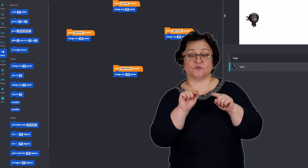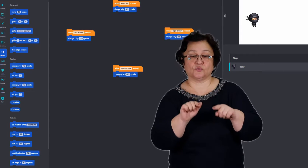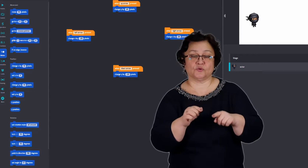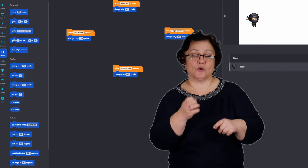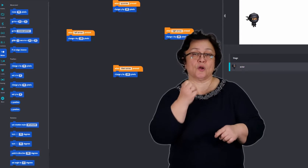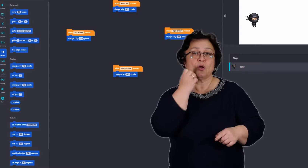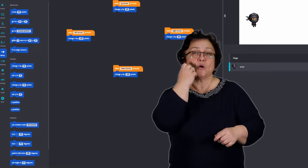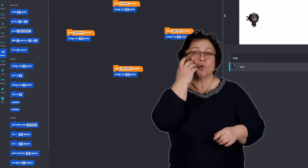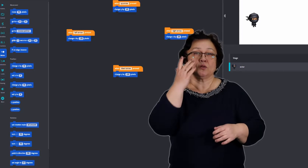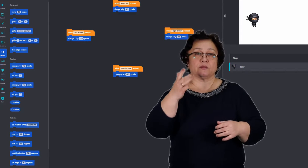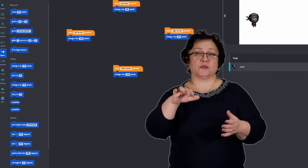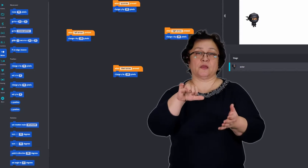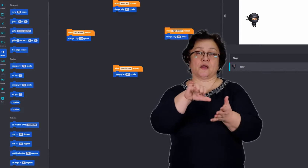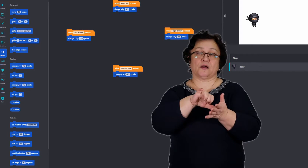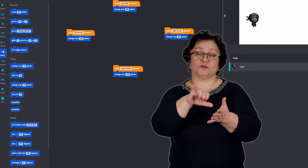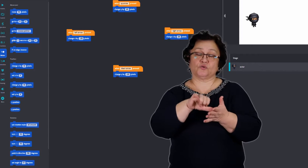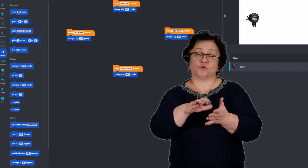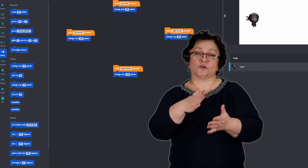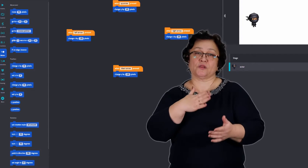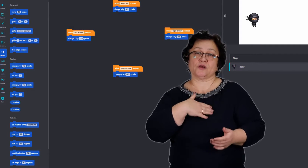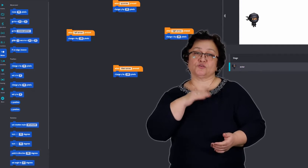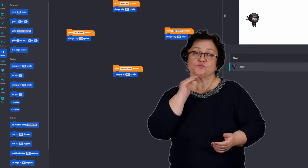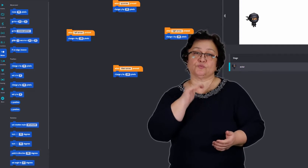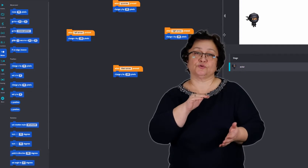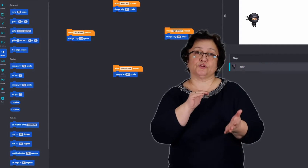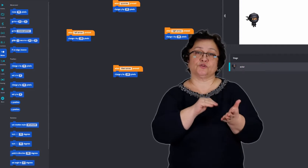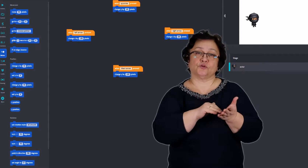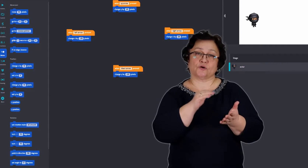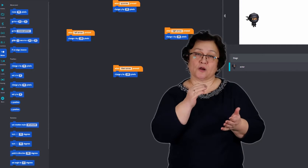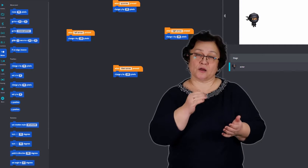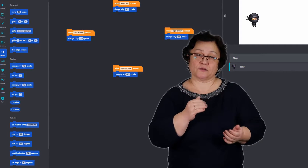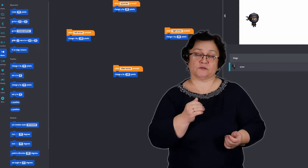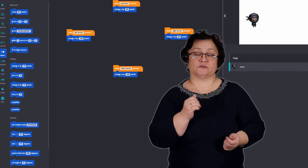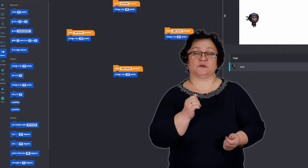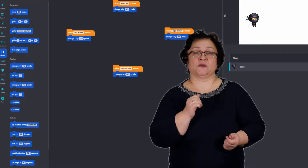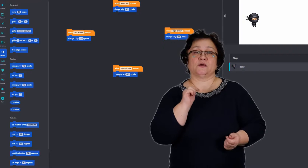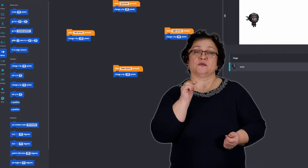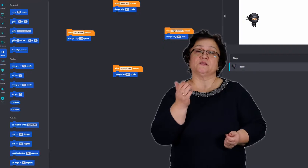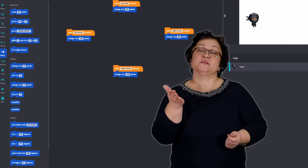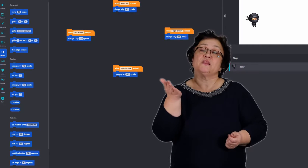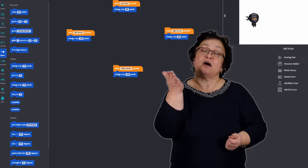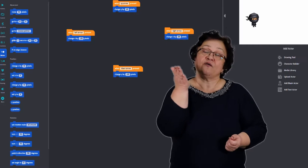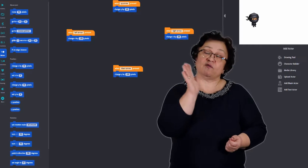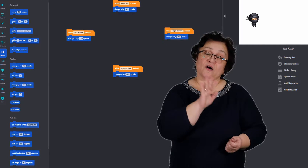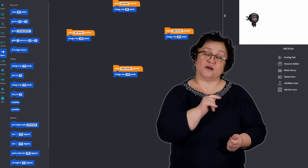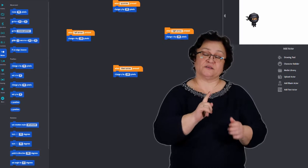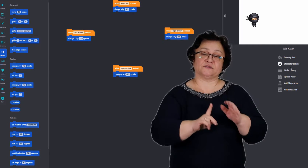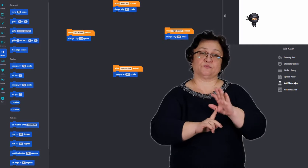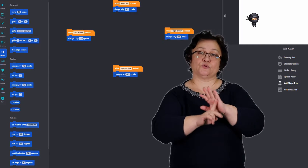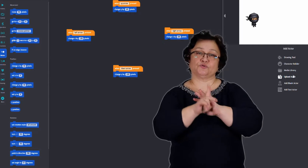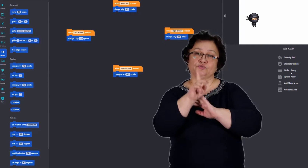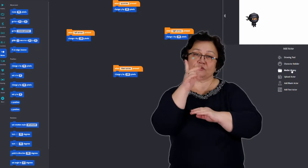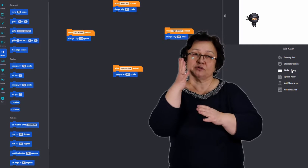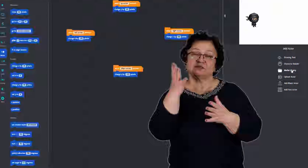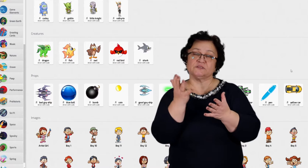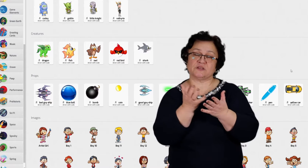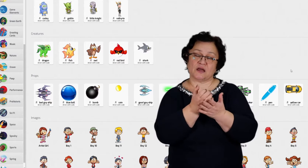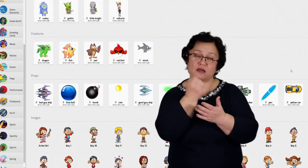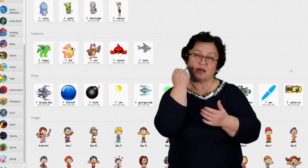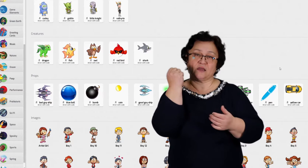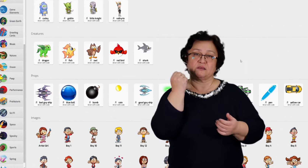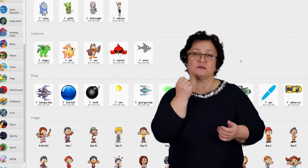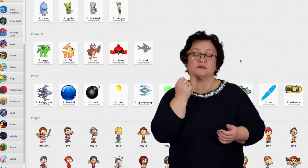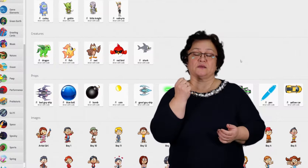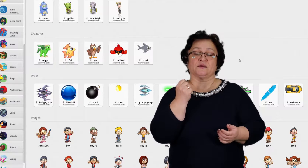її торкатися. Так? Давай спочатку знайдемо в Add